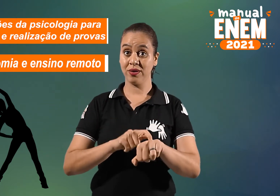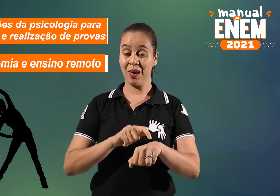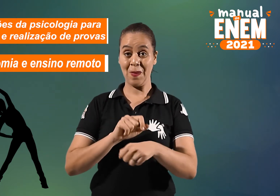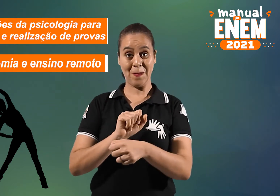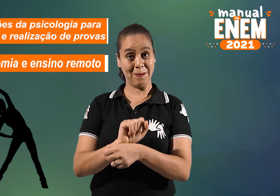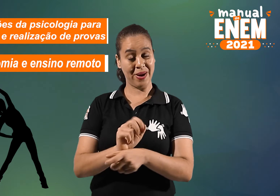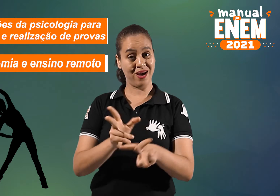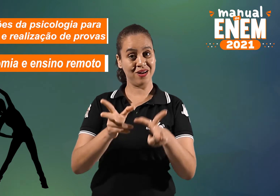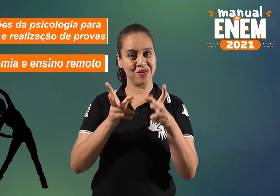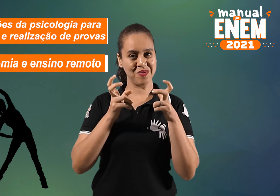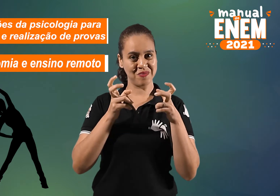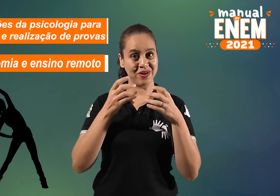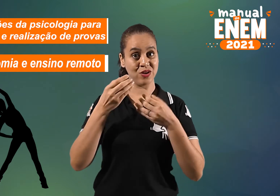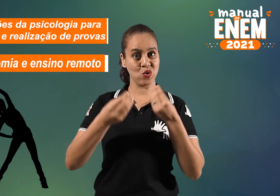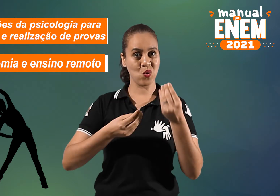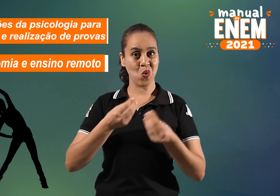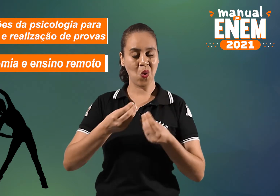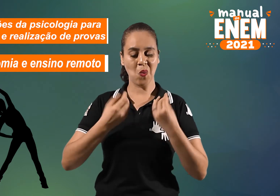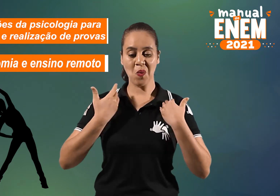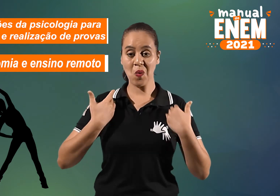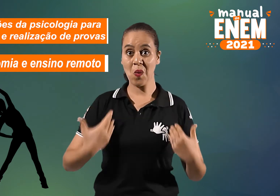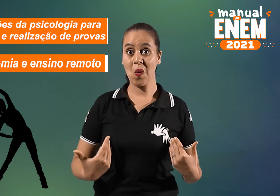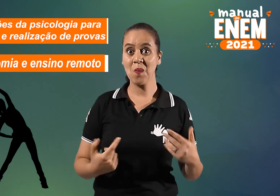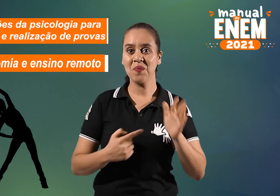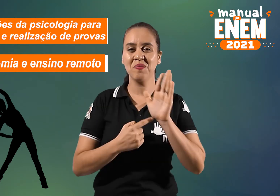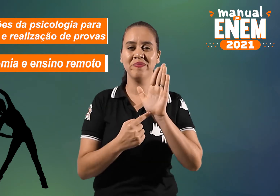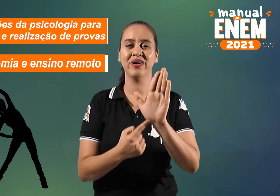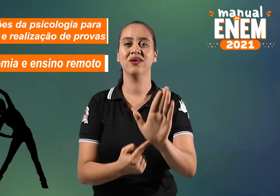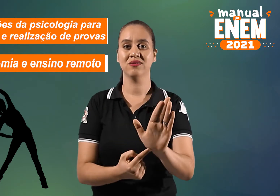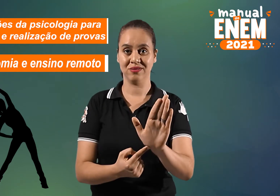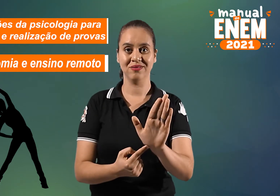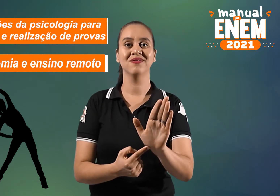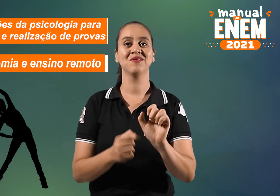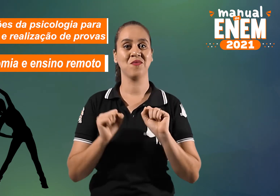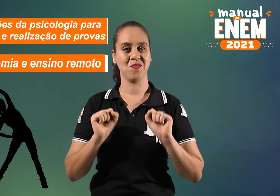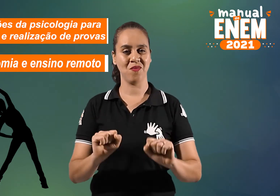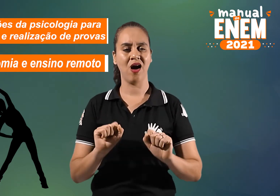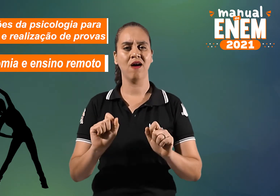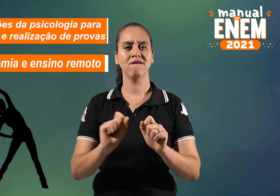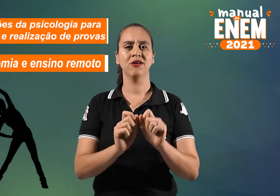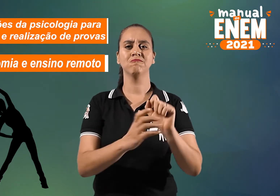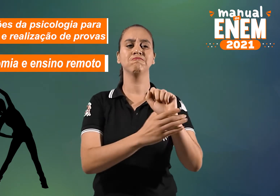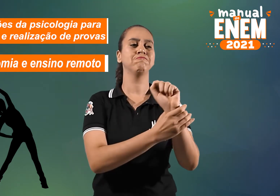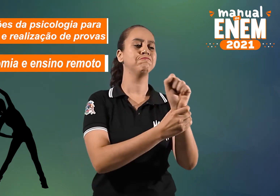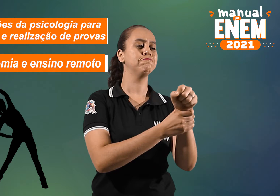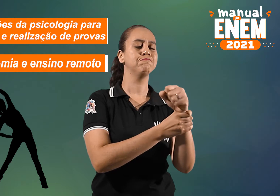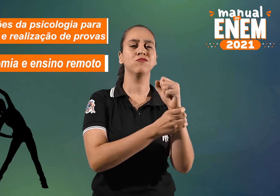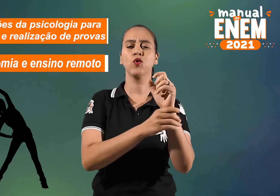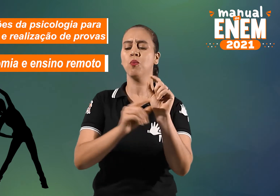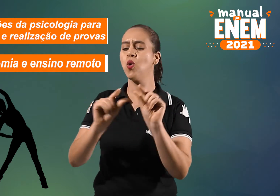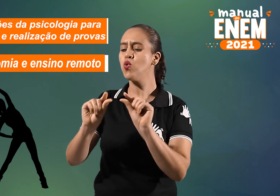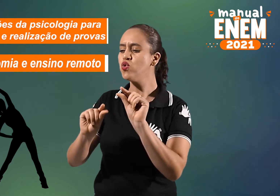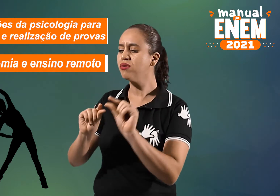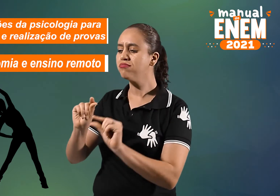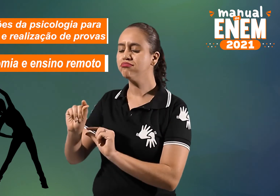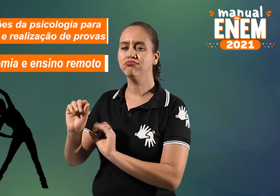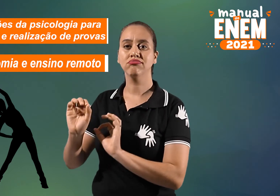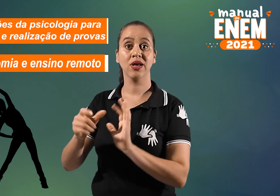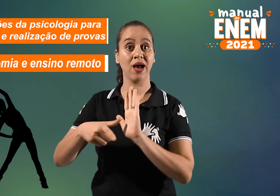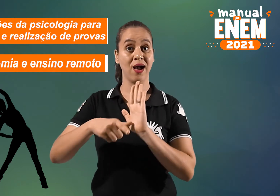nesse movimento de percepção do próprio corpo. Faça alongamentos antes, durante e após as suas atividades